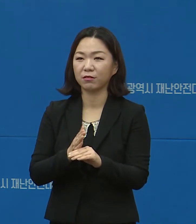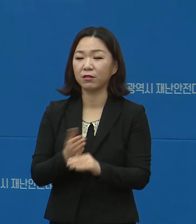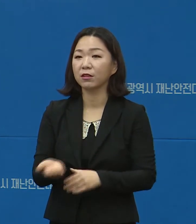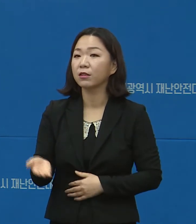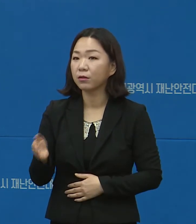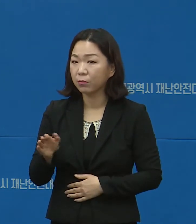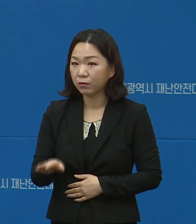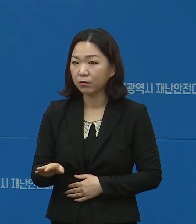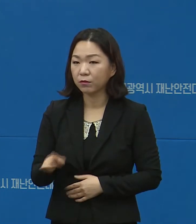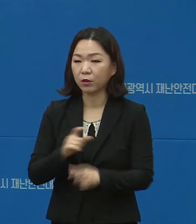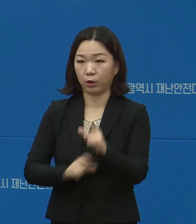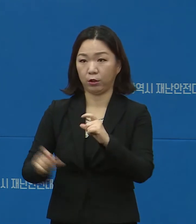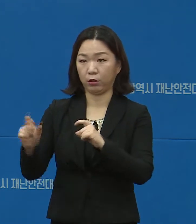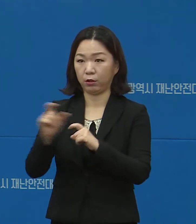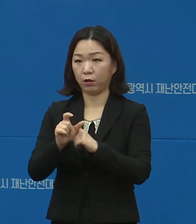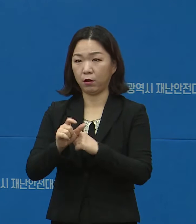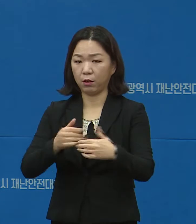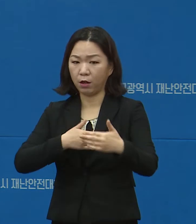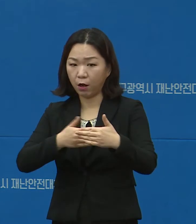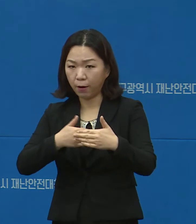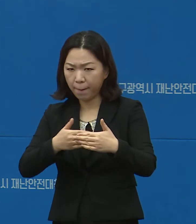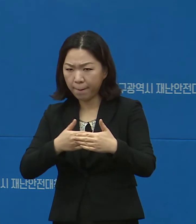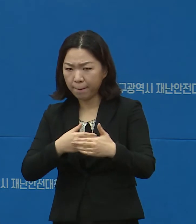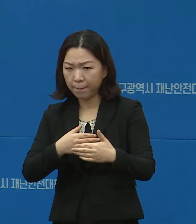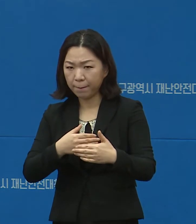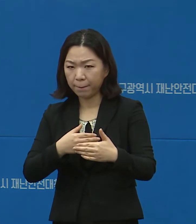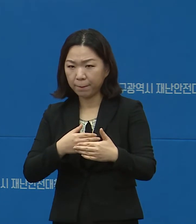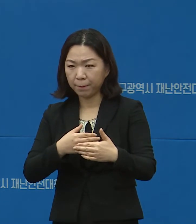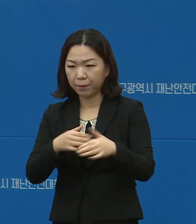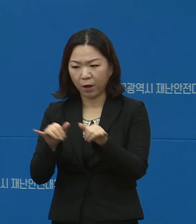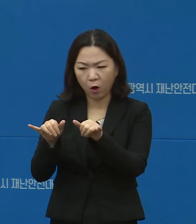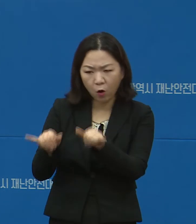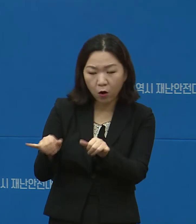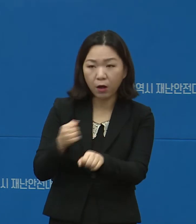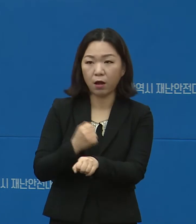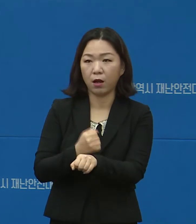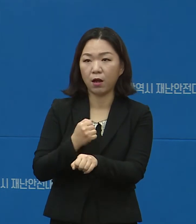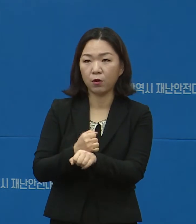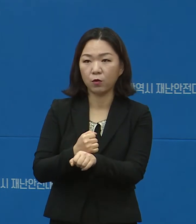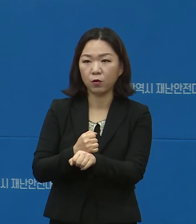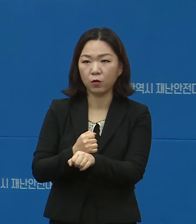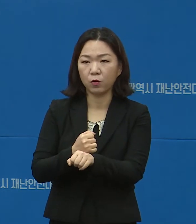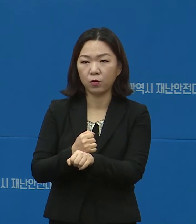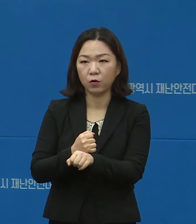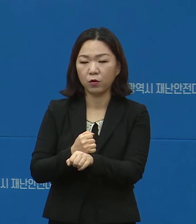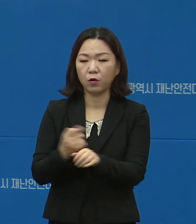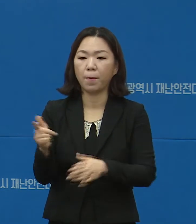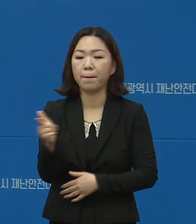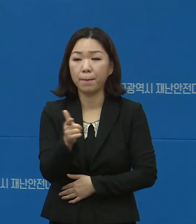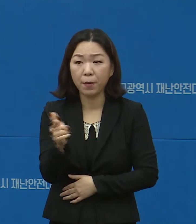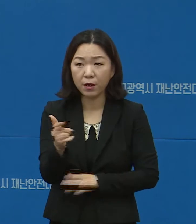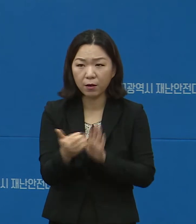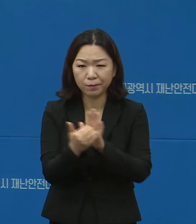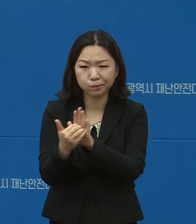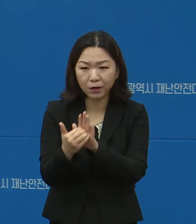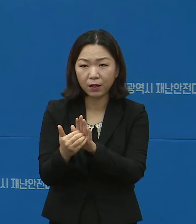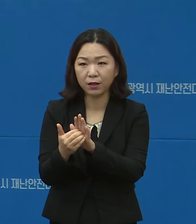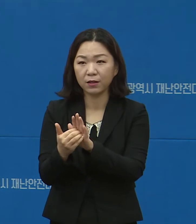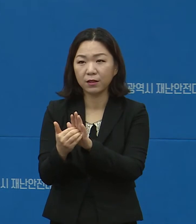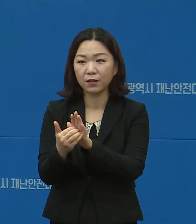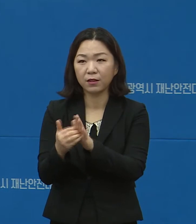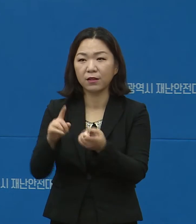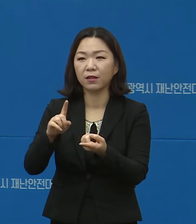그러나 더욱더 긴장을 놓치지 말고 경각심을 가지고 방역대책에 함께해야